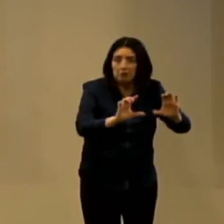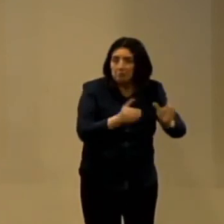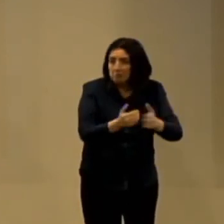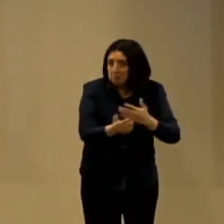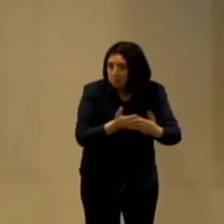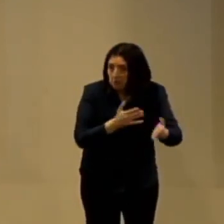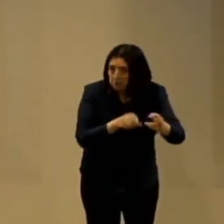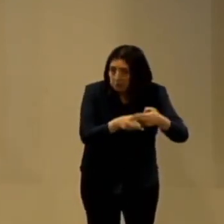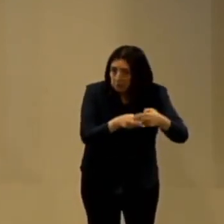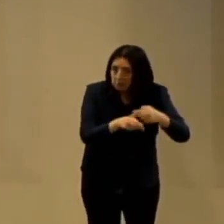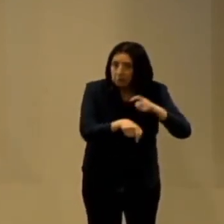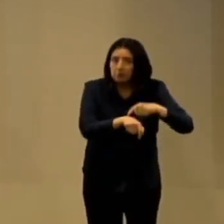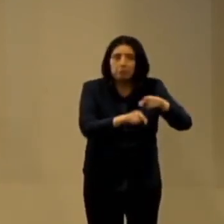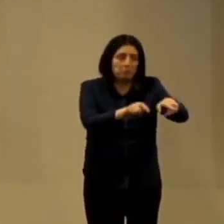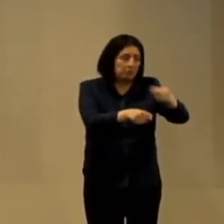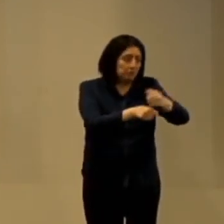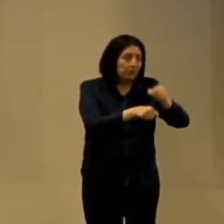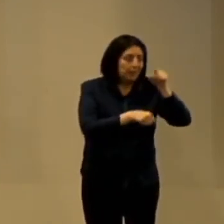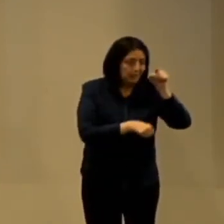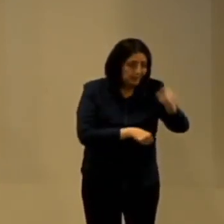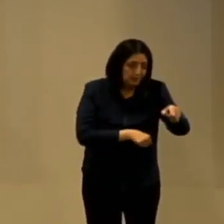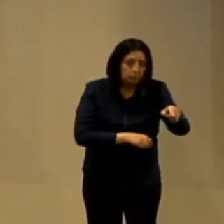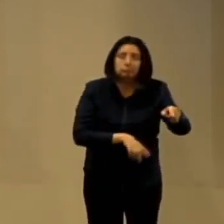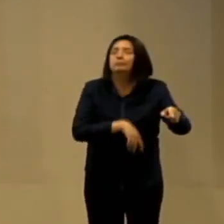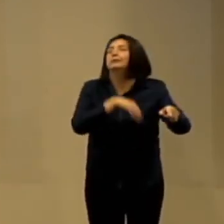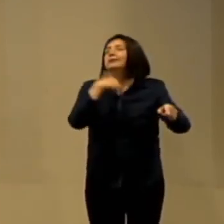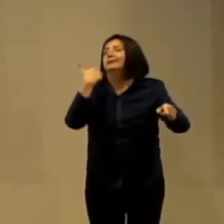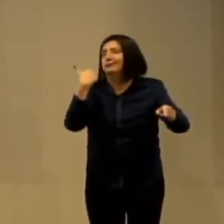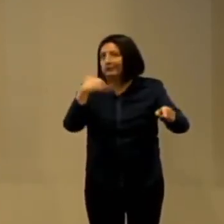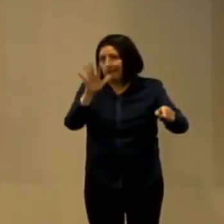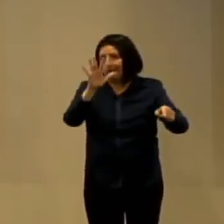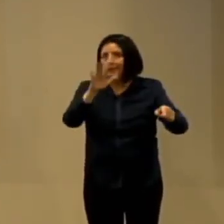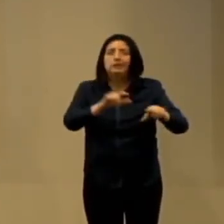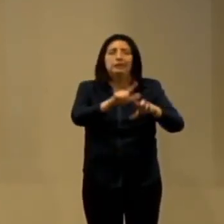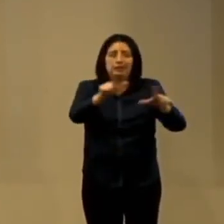o permanente, ese lo convierte en ese momento en